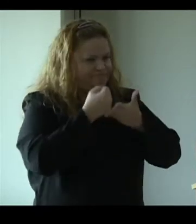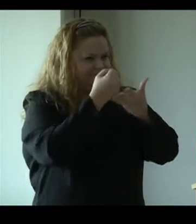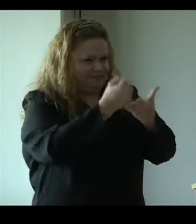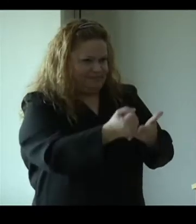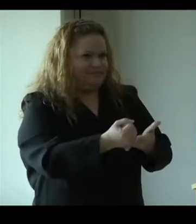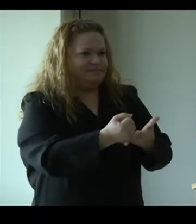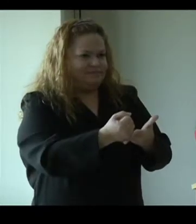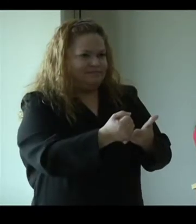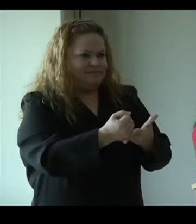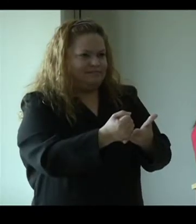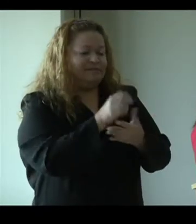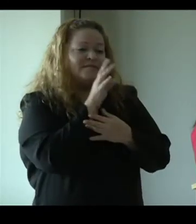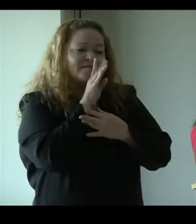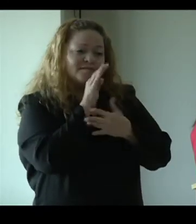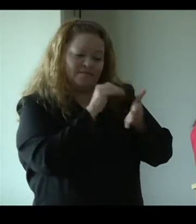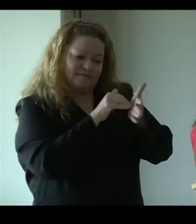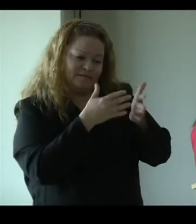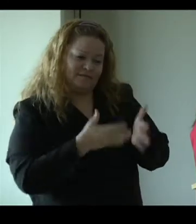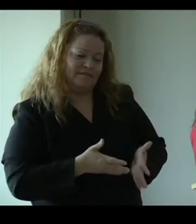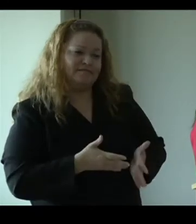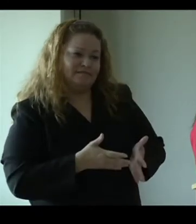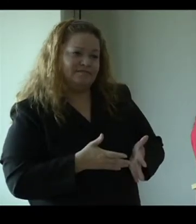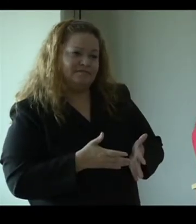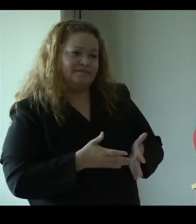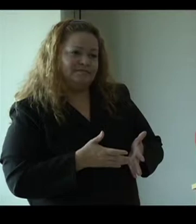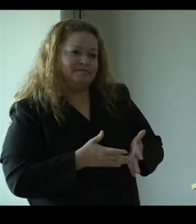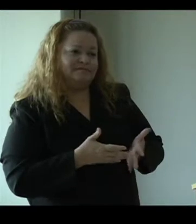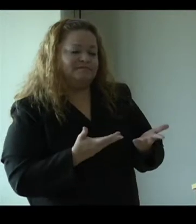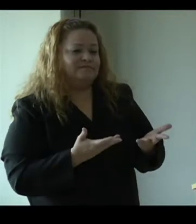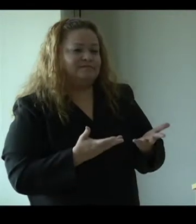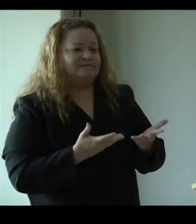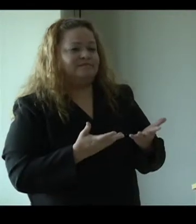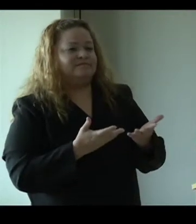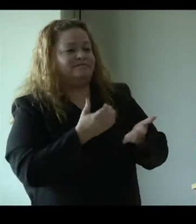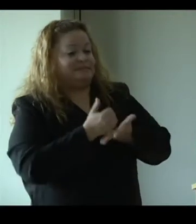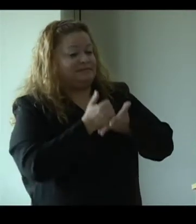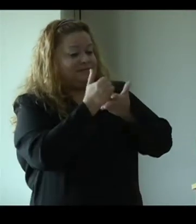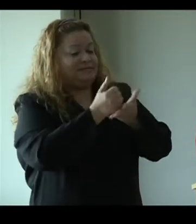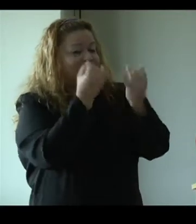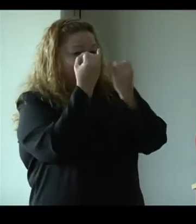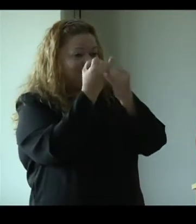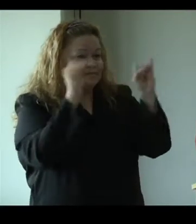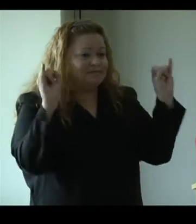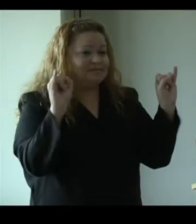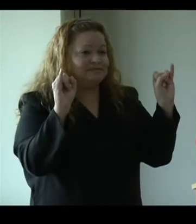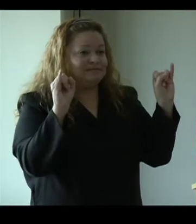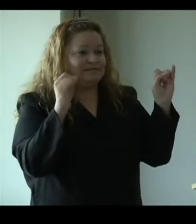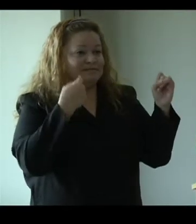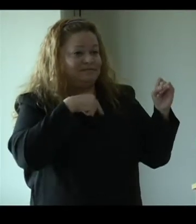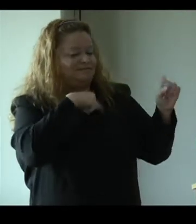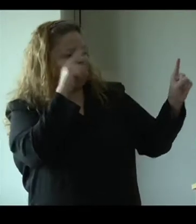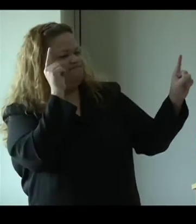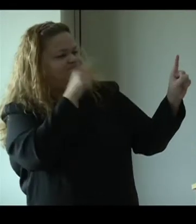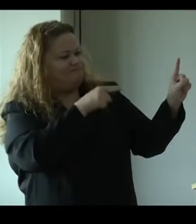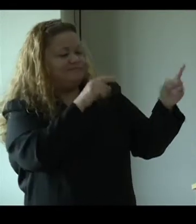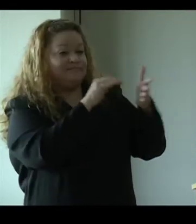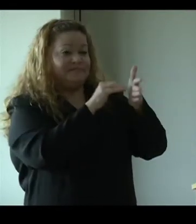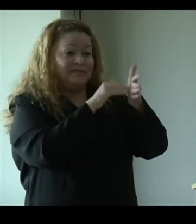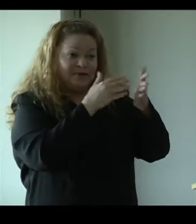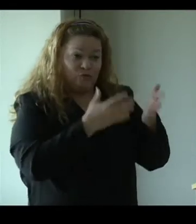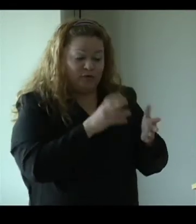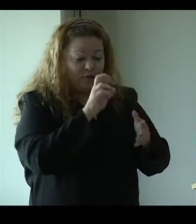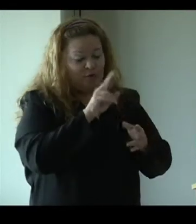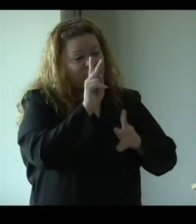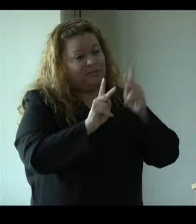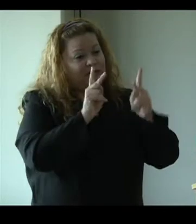en el caso de los estudiantes y las estudiantes aumenta la independencia que es lo que siempre asistencia tecnológica busca que el estudiante o